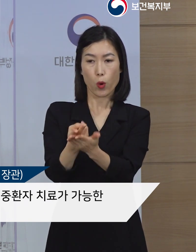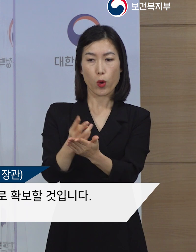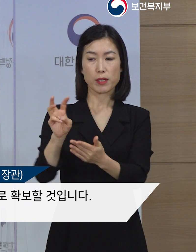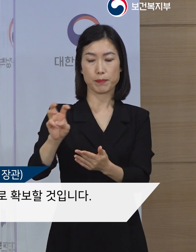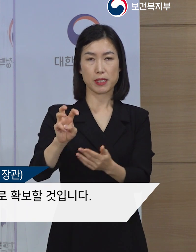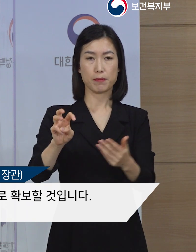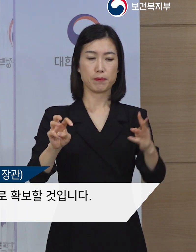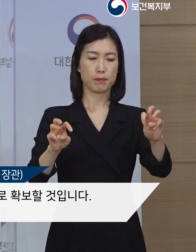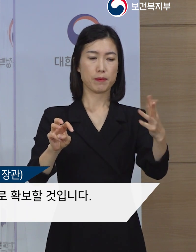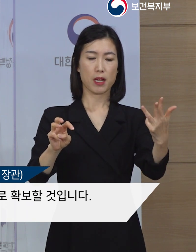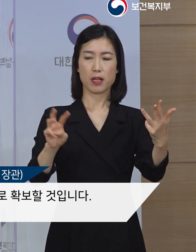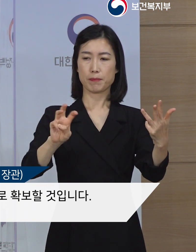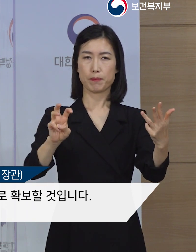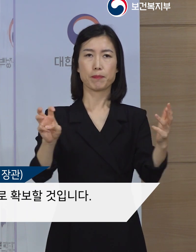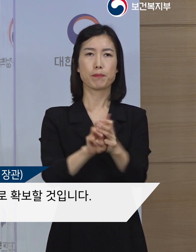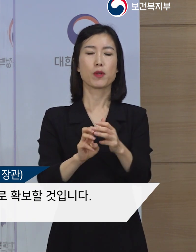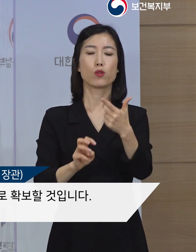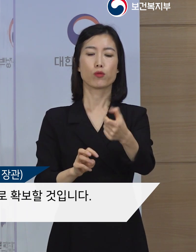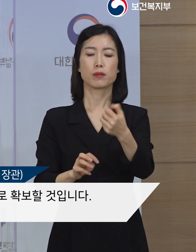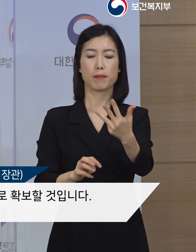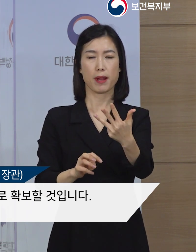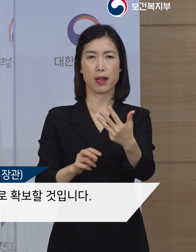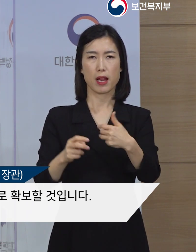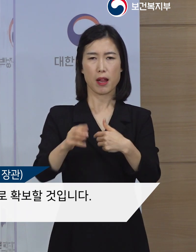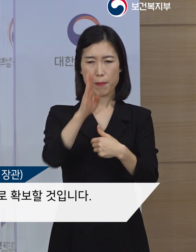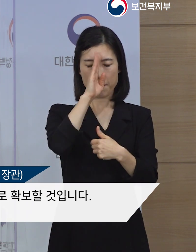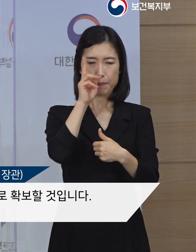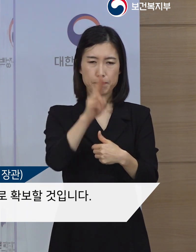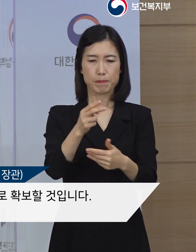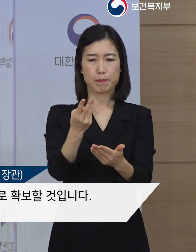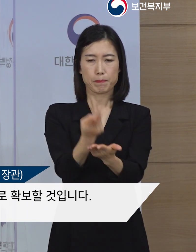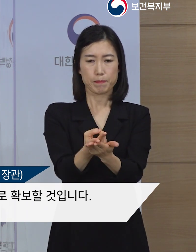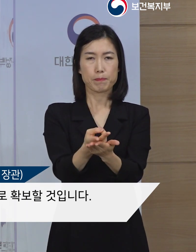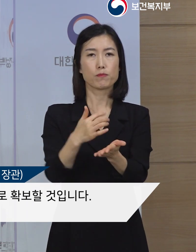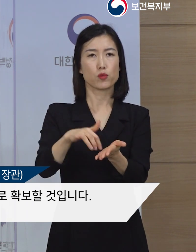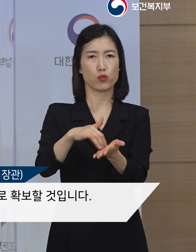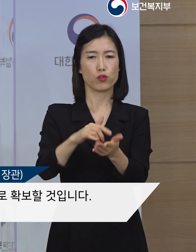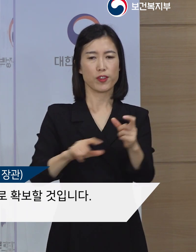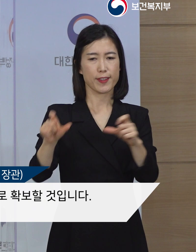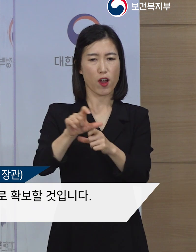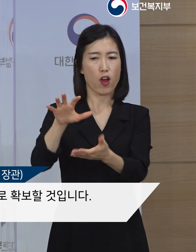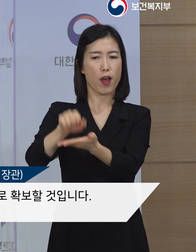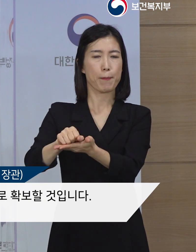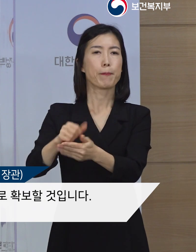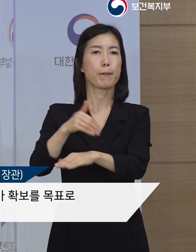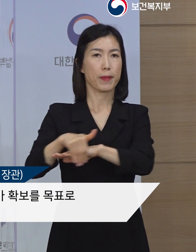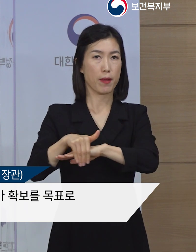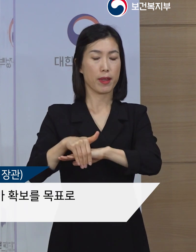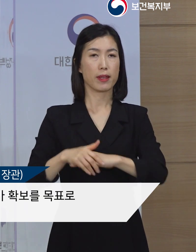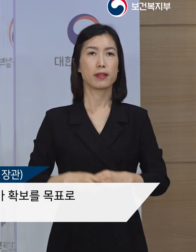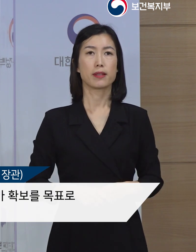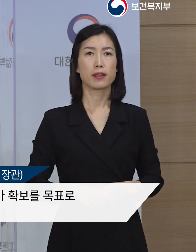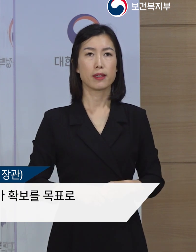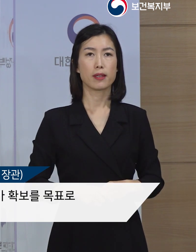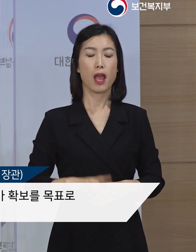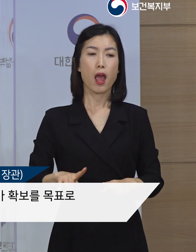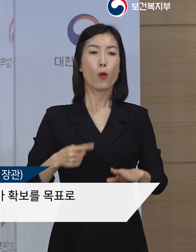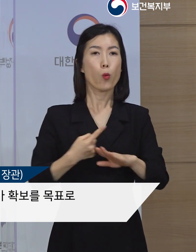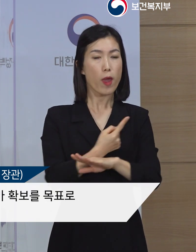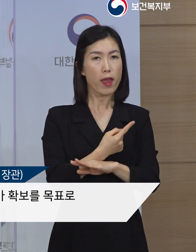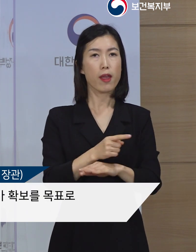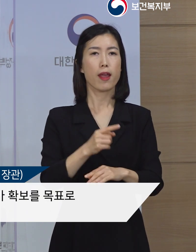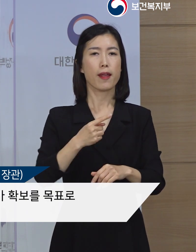등 최소 68병상의 중환자 치료 병상을 추가적으로 확보할 것입니다. 이